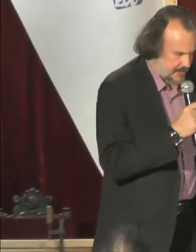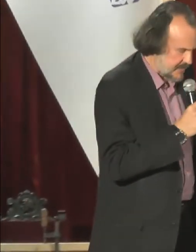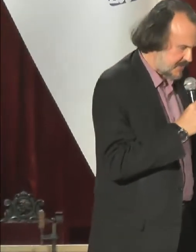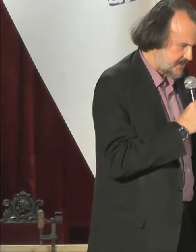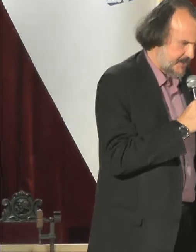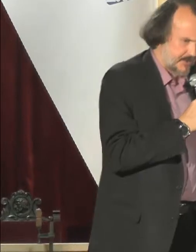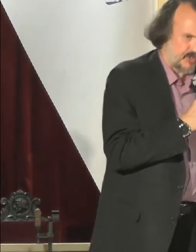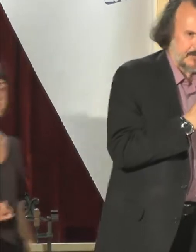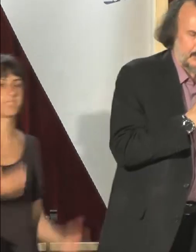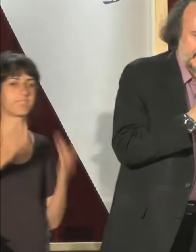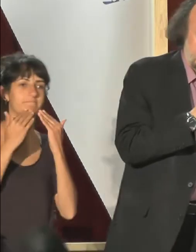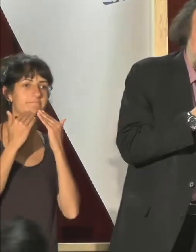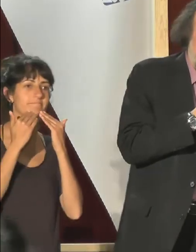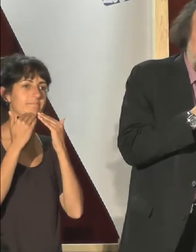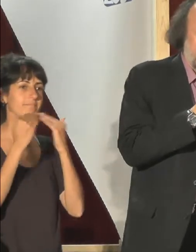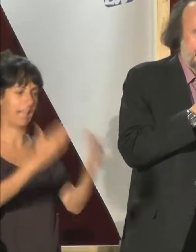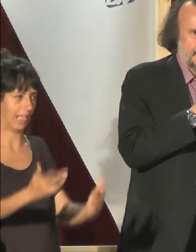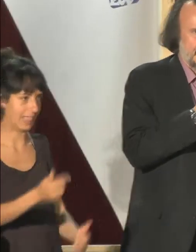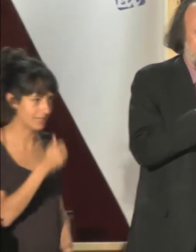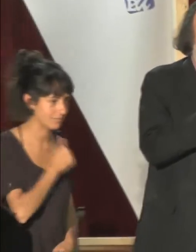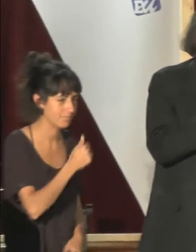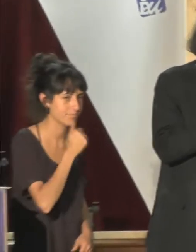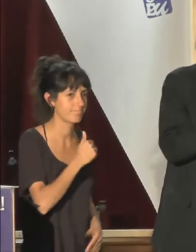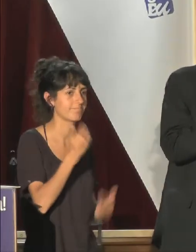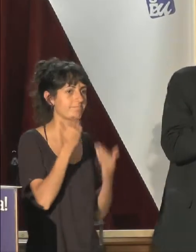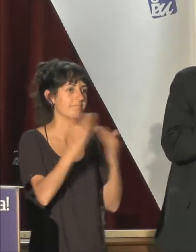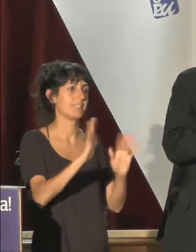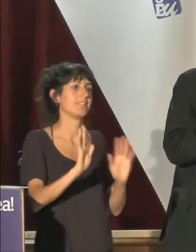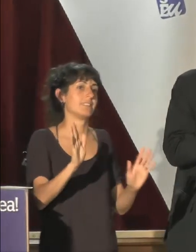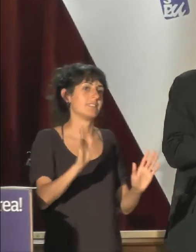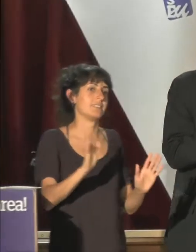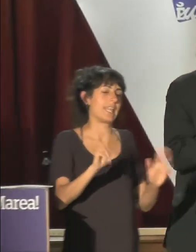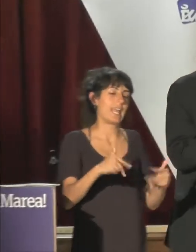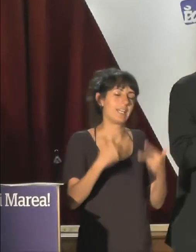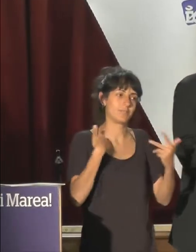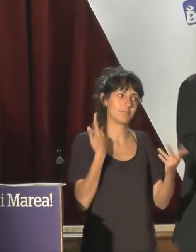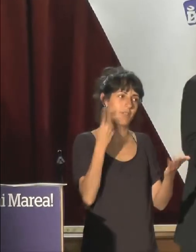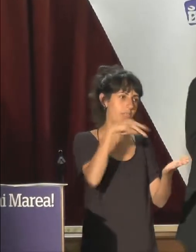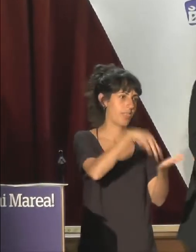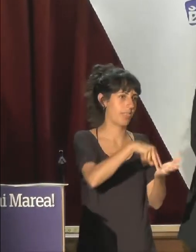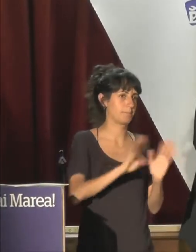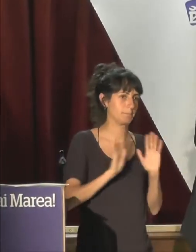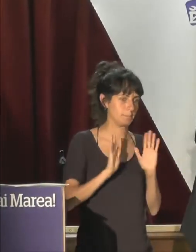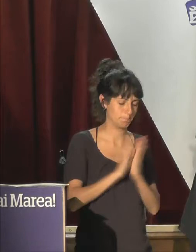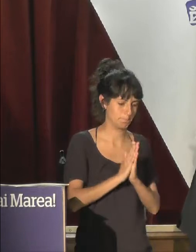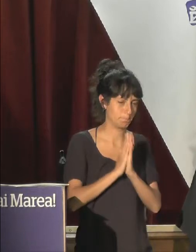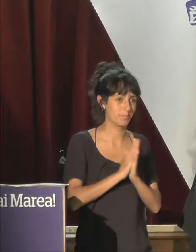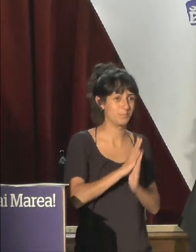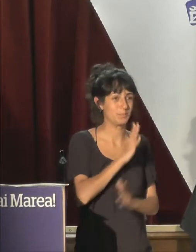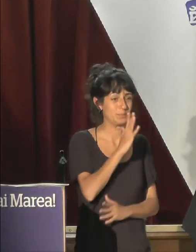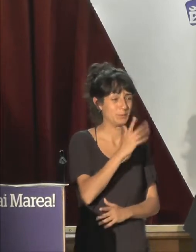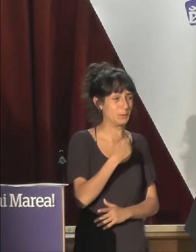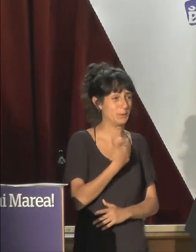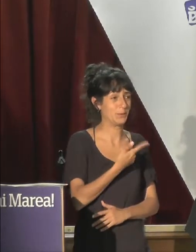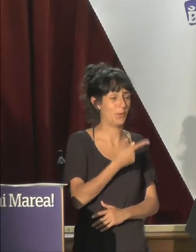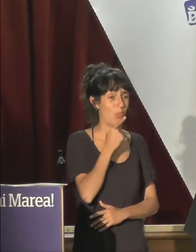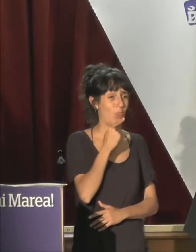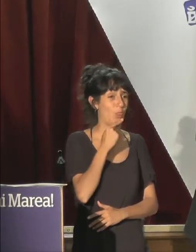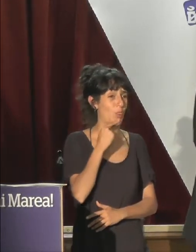Moitas grazas, Xosé Manuel. Permitideme que me poña de pé, porque teño un forte tirón